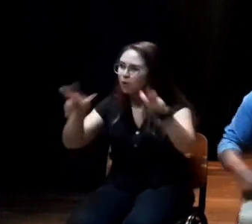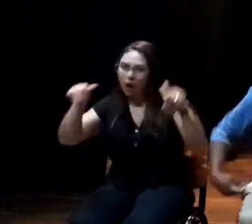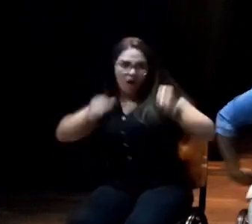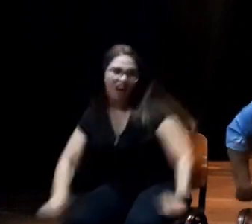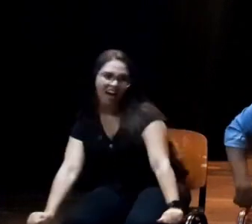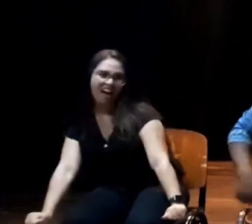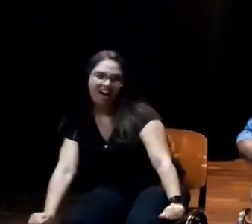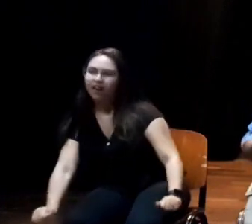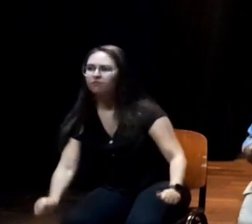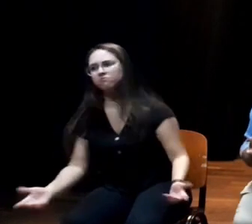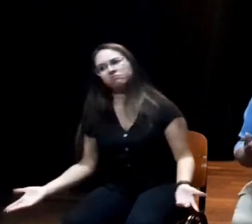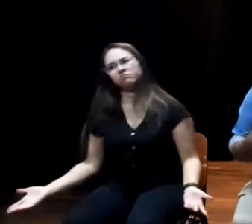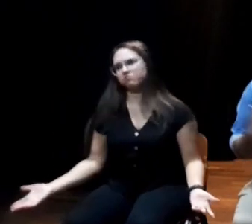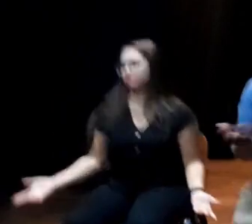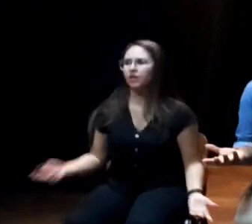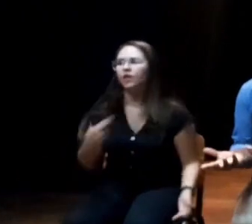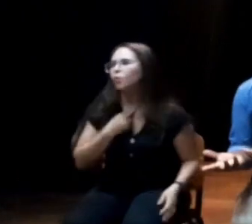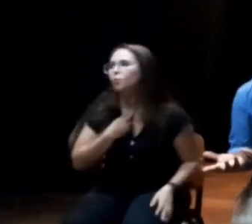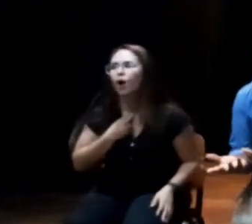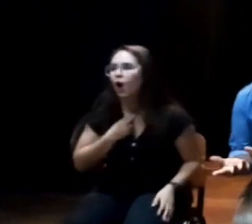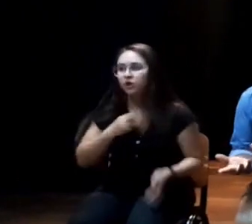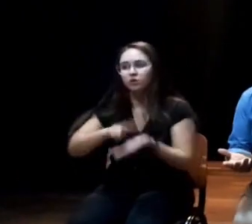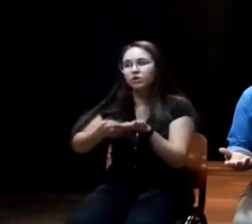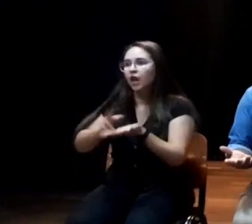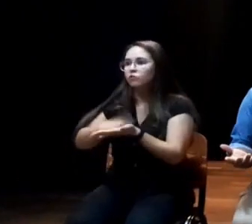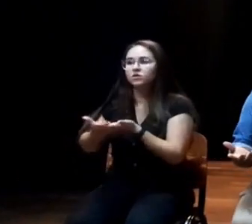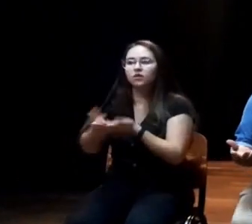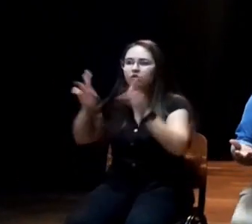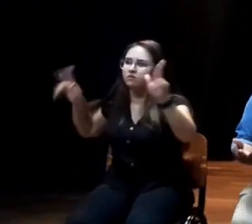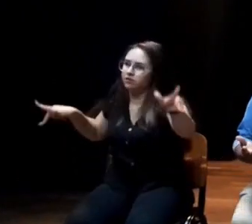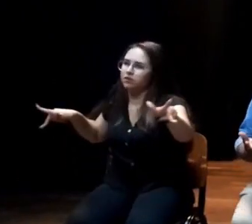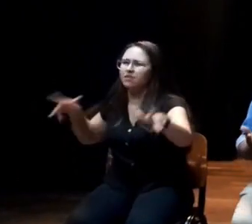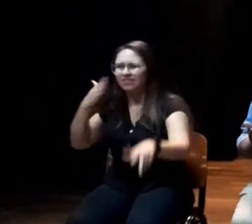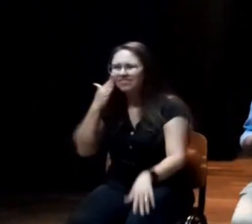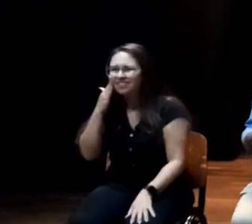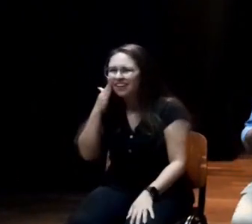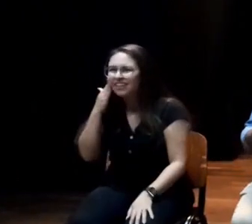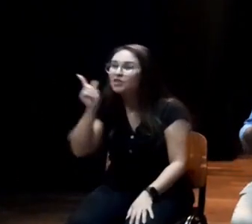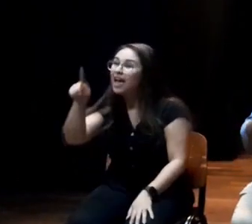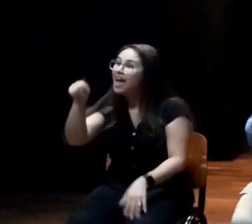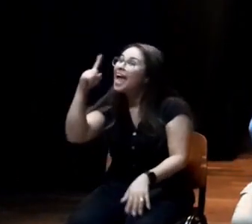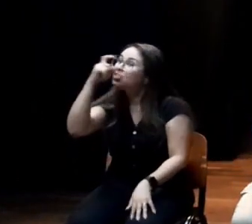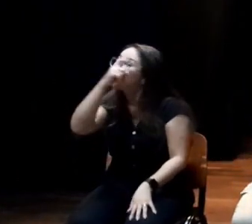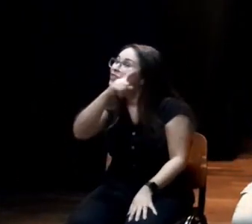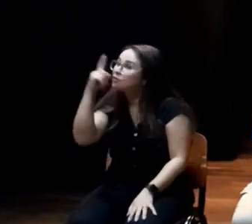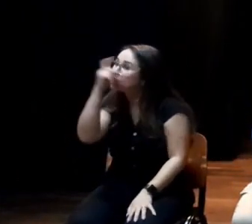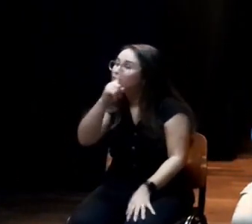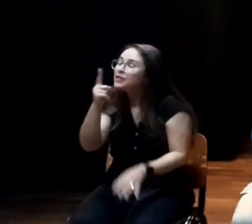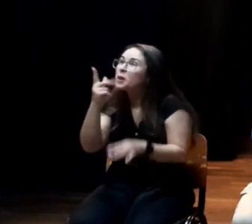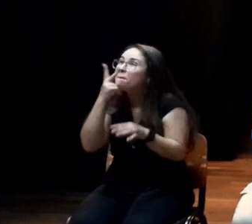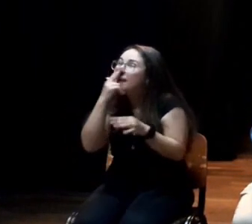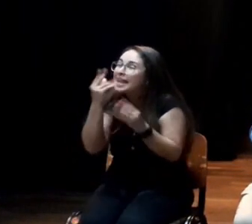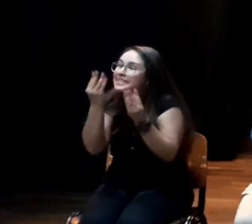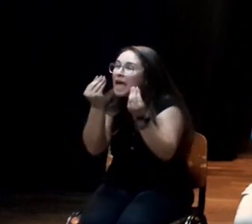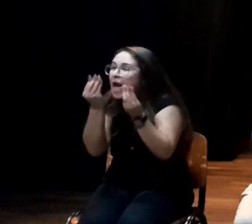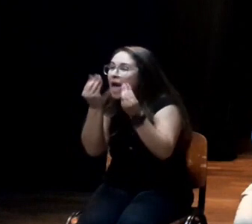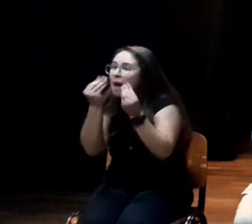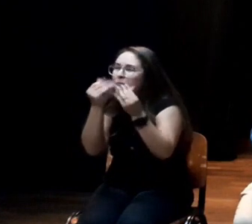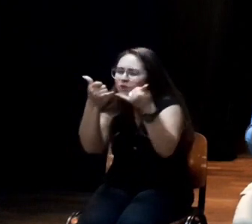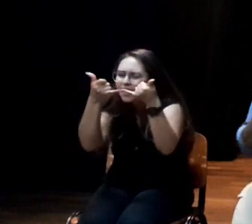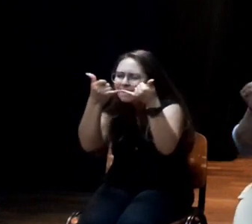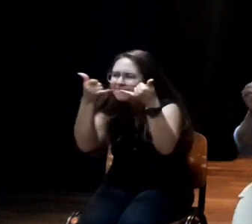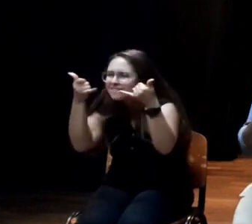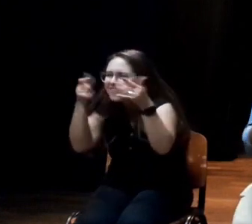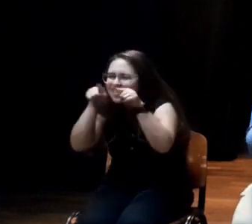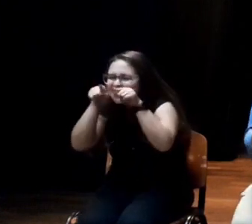como intérprete. Aqui é. Não, eu tô na tradução. Entende? É difícil. É uma linha